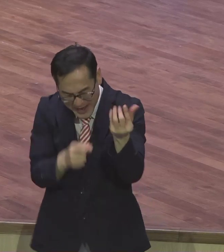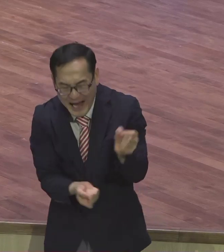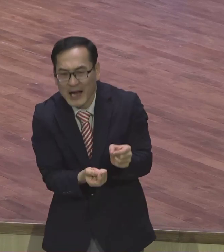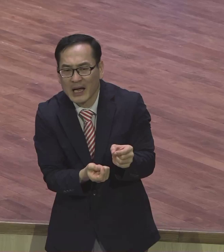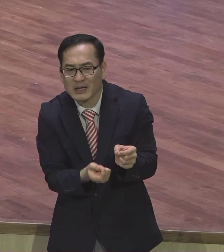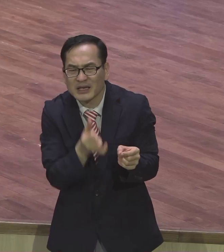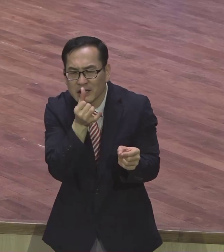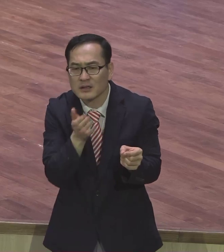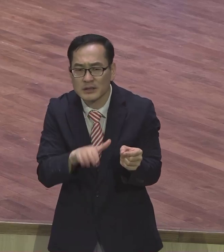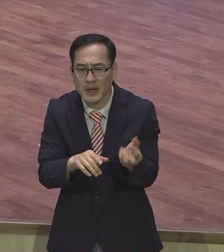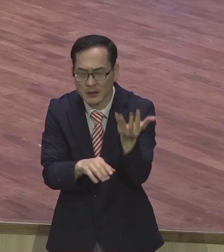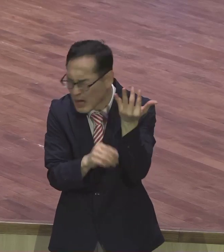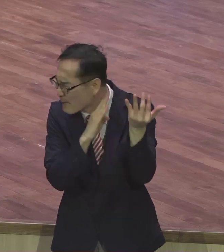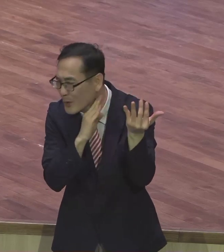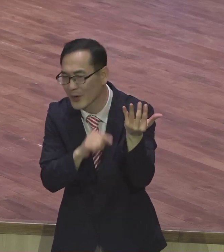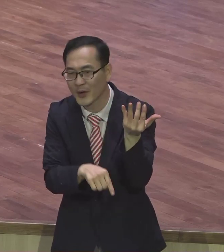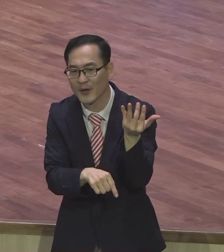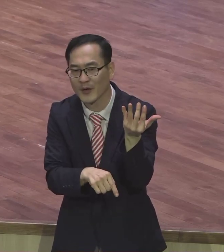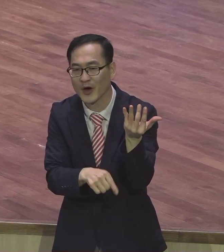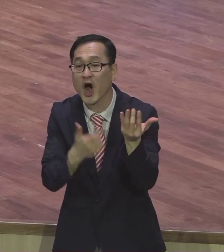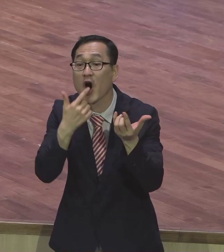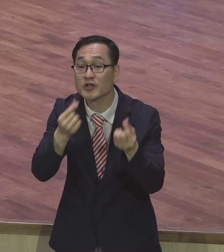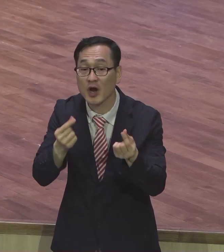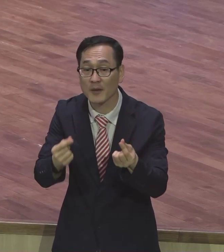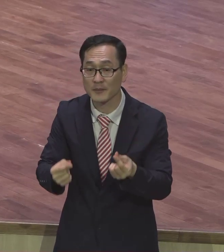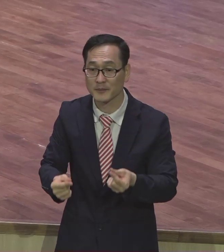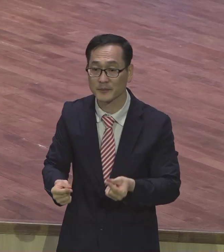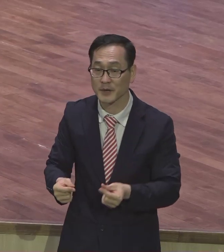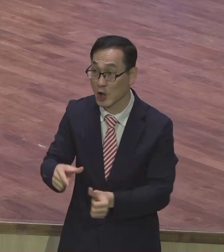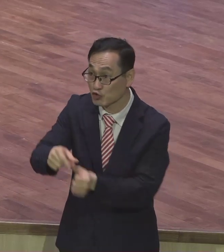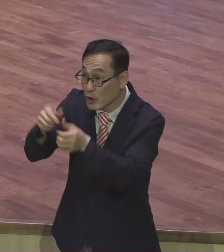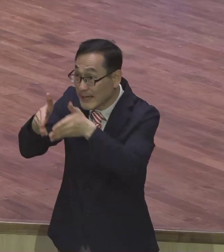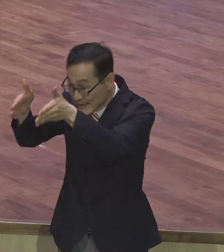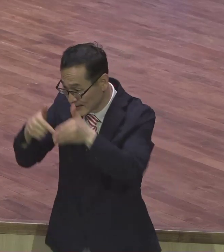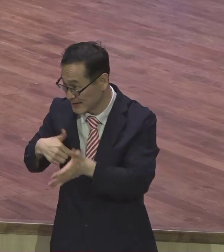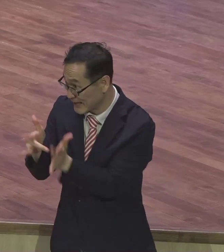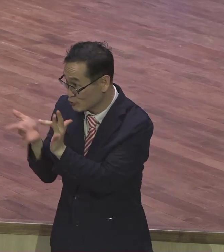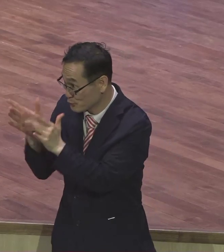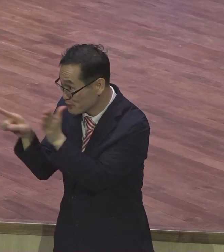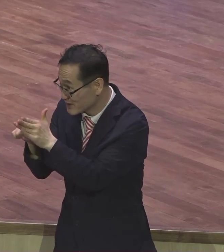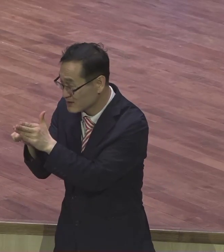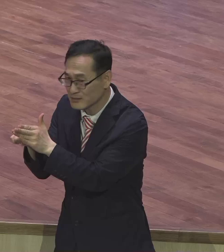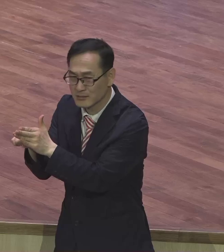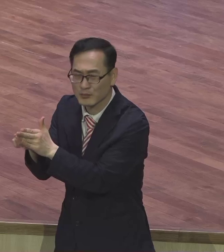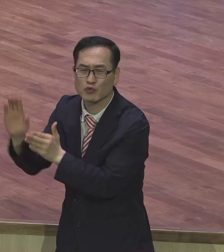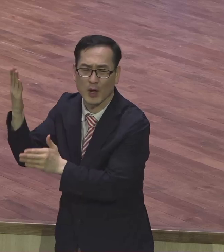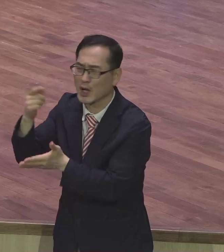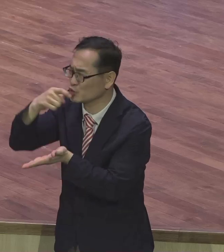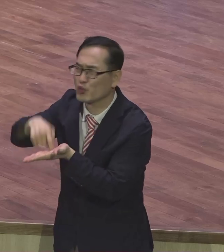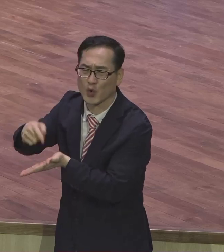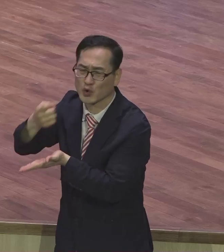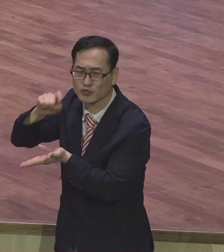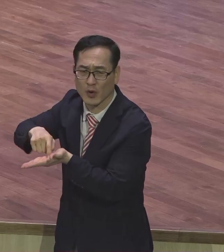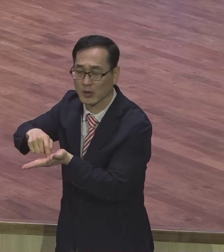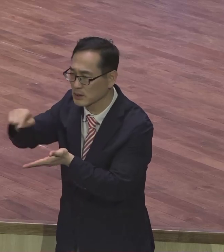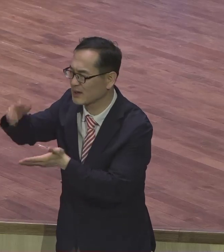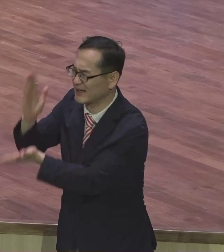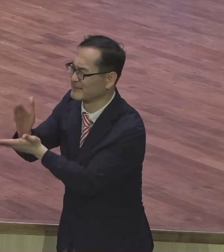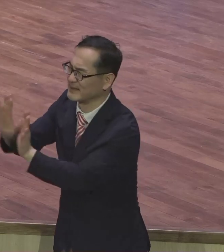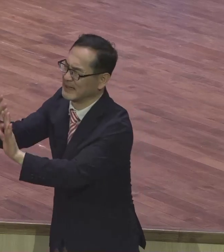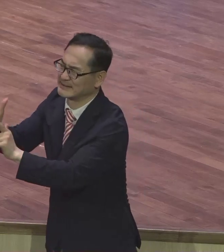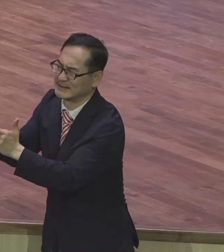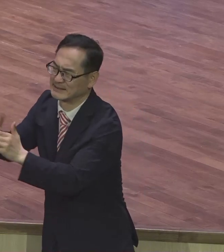있음에도 불구하고 뭔가 더 어려운 것 무언가 더 멀리 있는 것 이것을 믿고